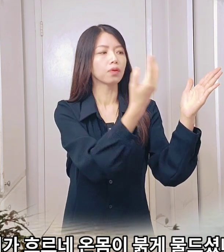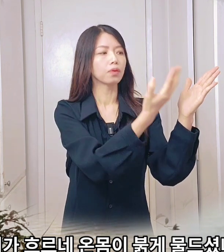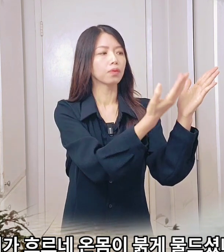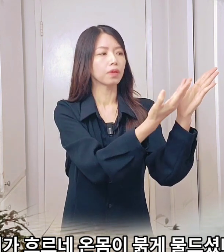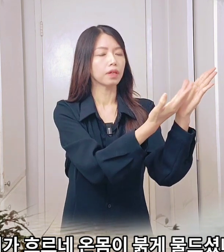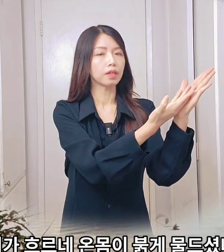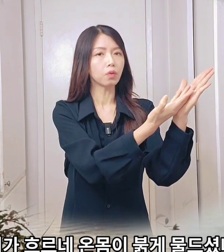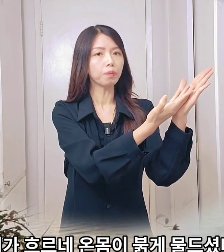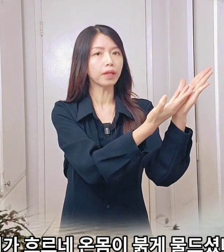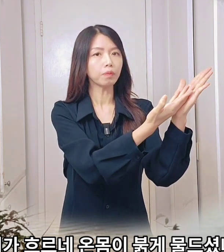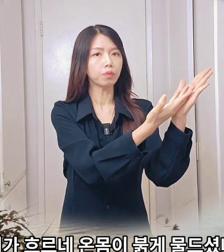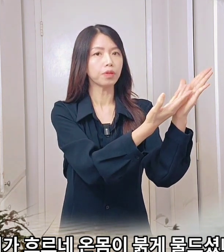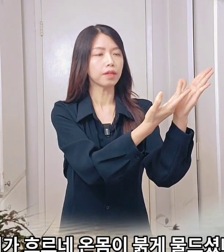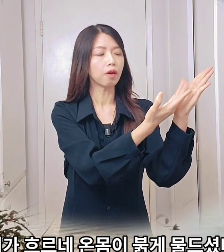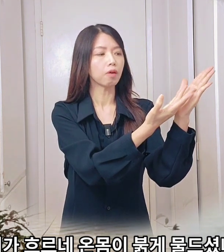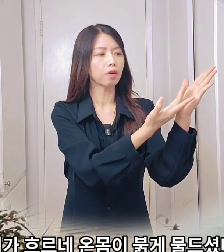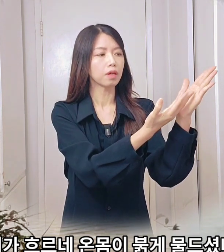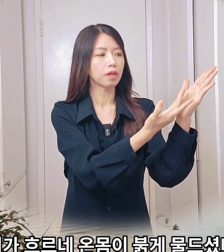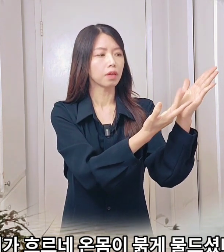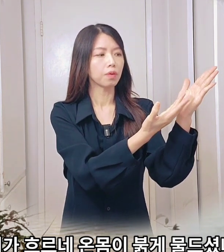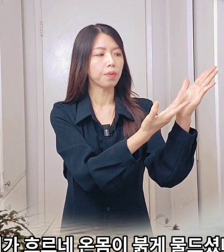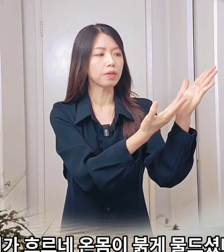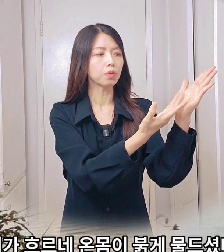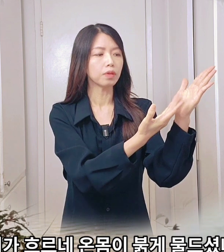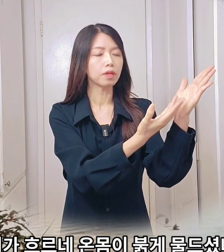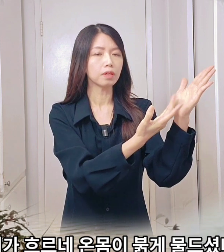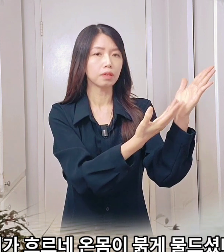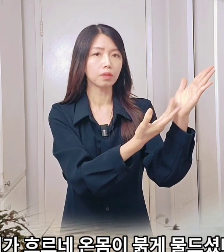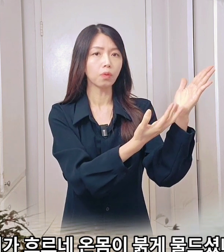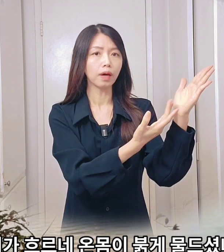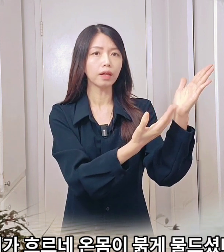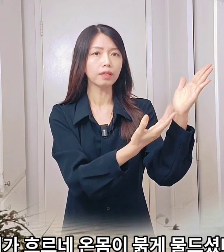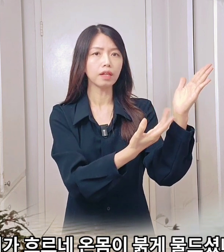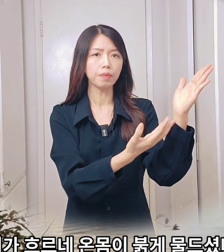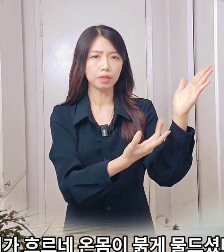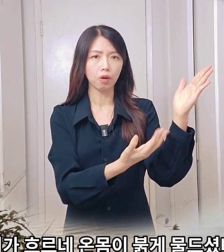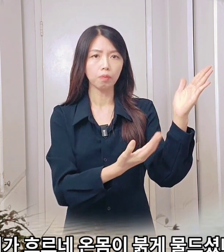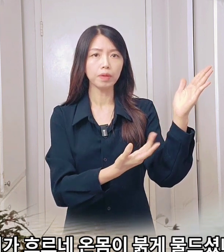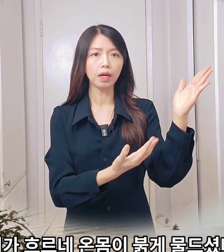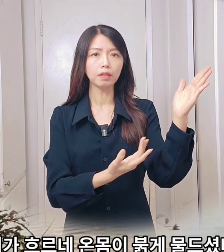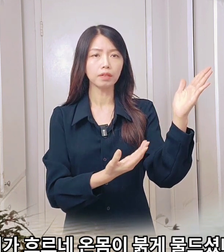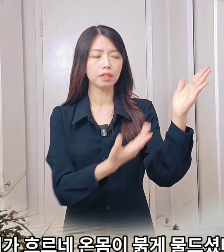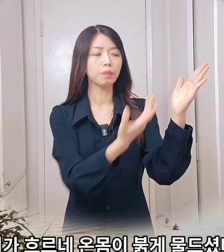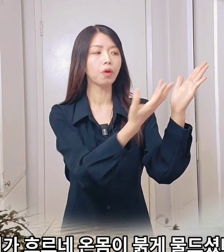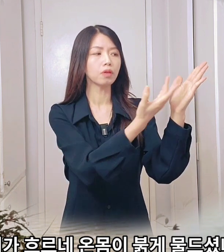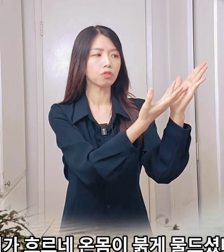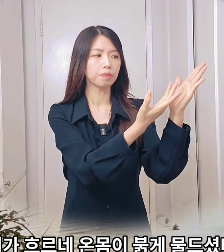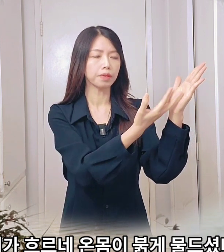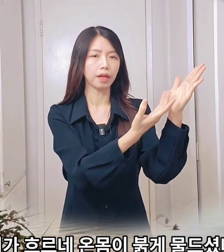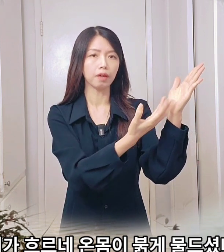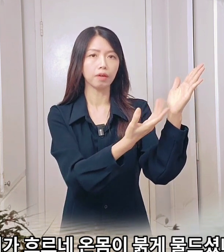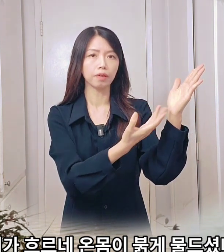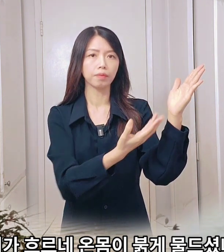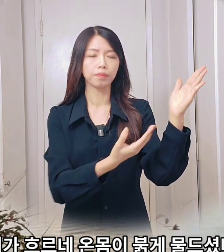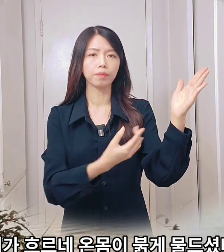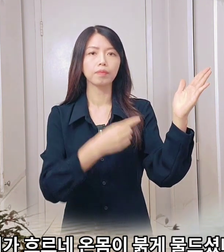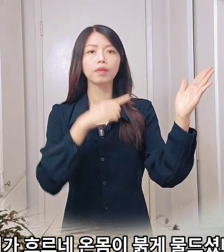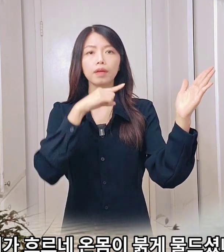그리고 이 손바닥 부분에서 이 왼손을 손가락 흔들면서 피가 흐르듯이 표현해 주시면